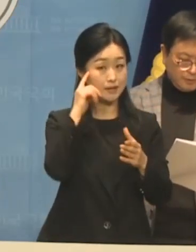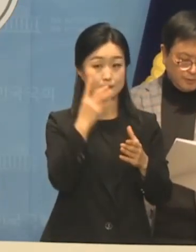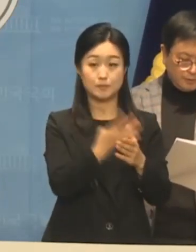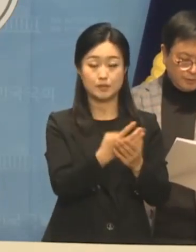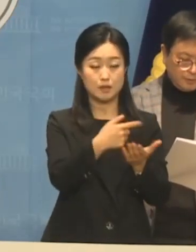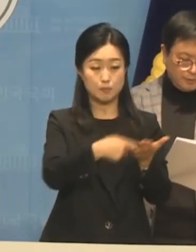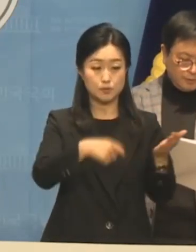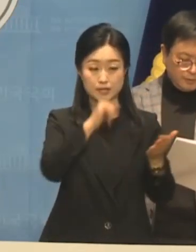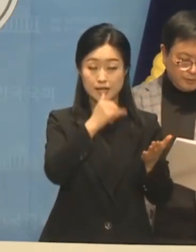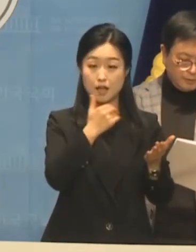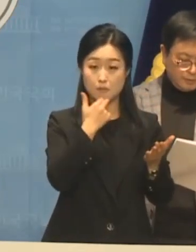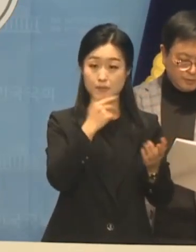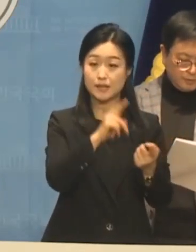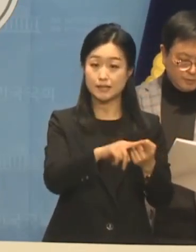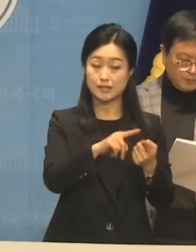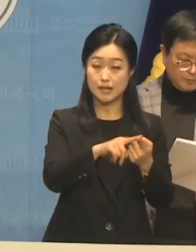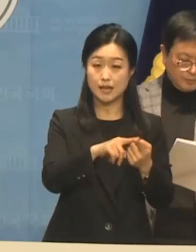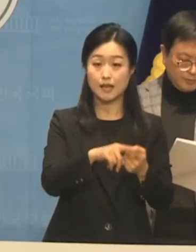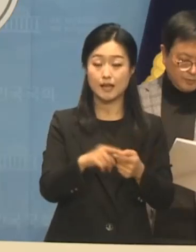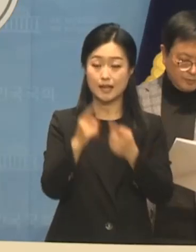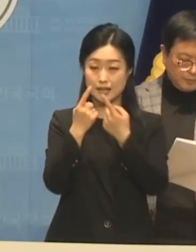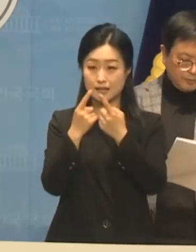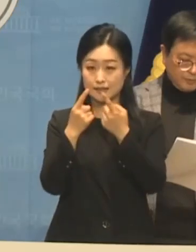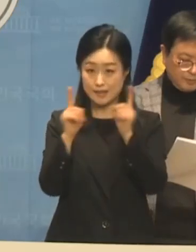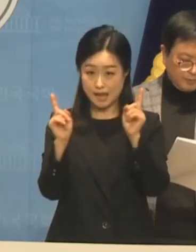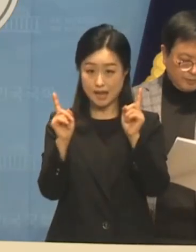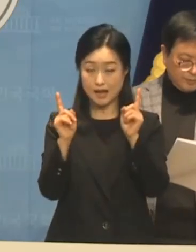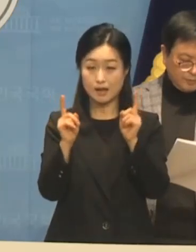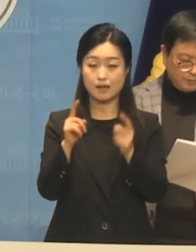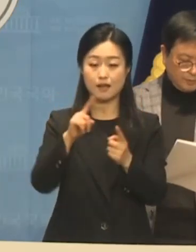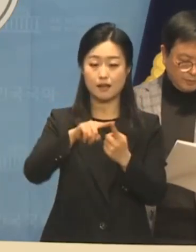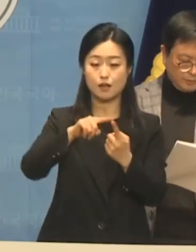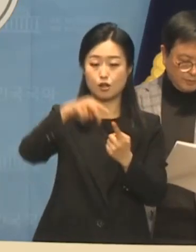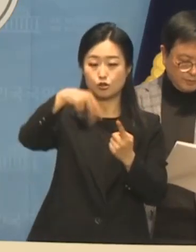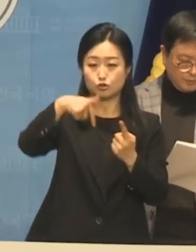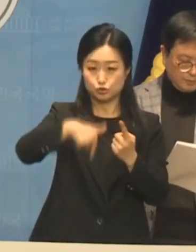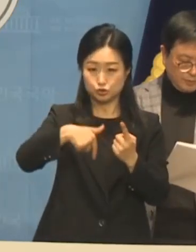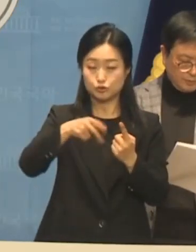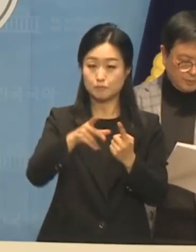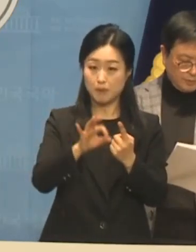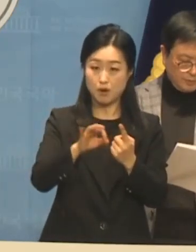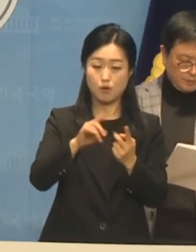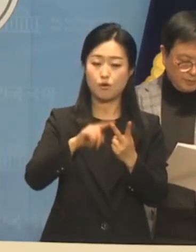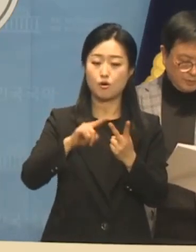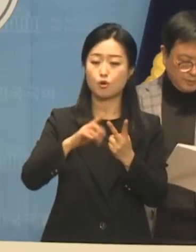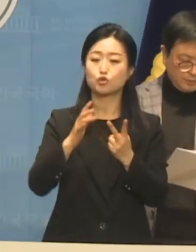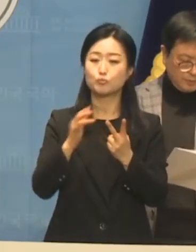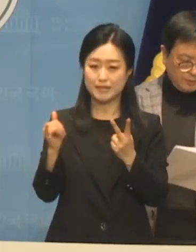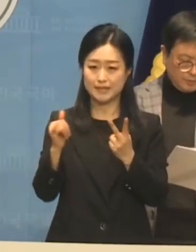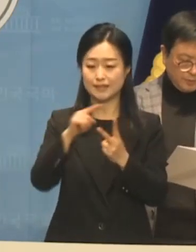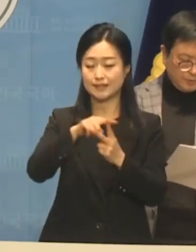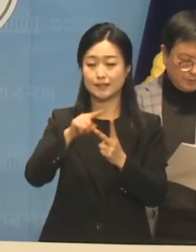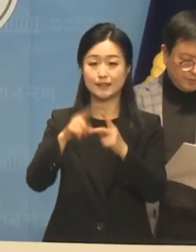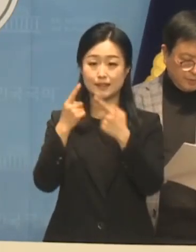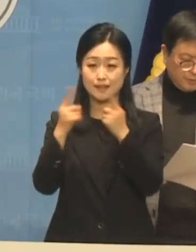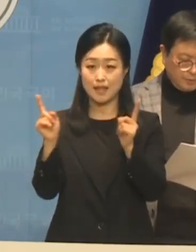대하는 숙명여대와 국민대의 이중적 태도를 똑똑히